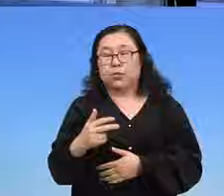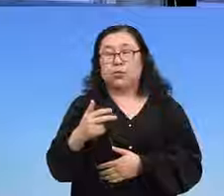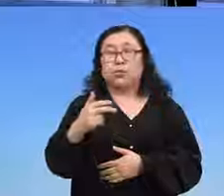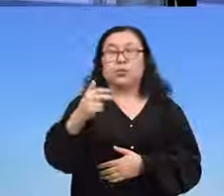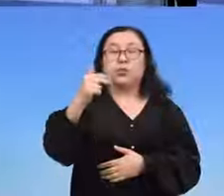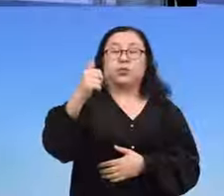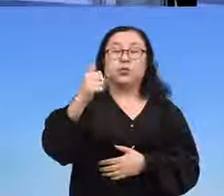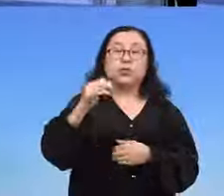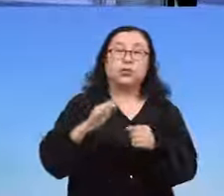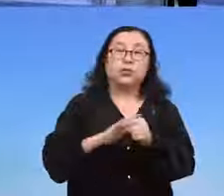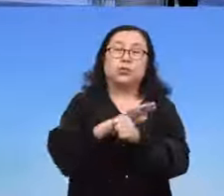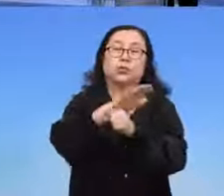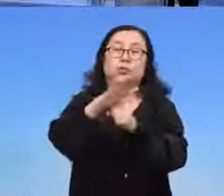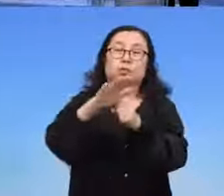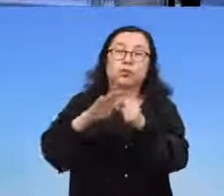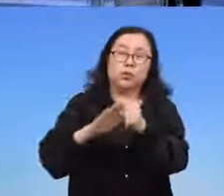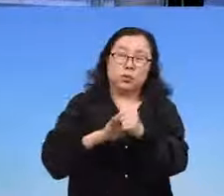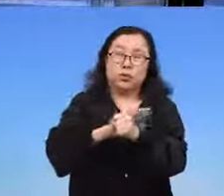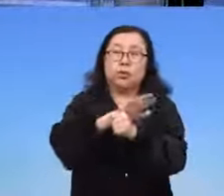주를 사랑합니다.